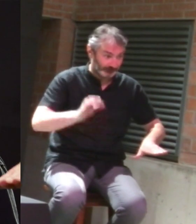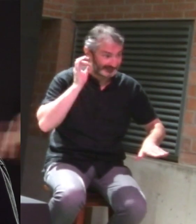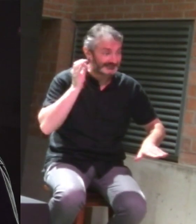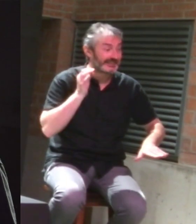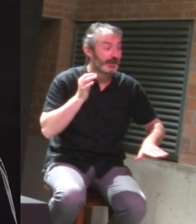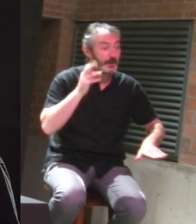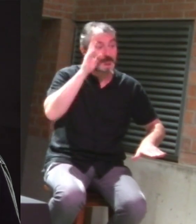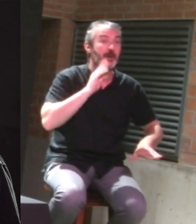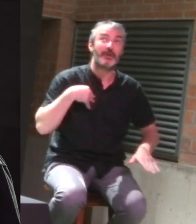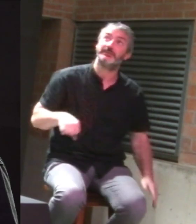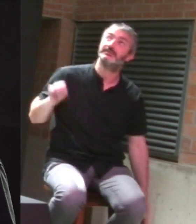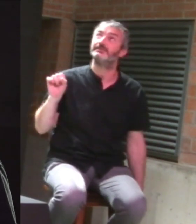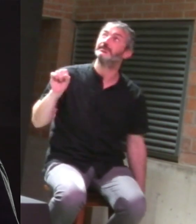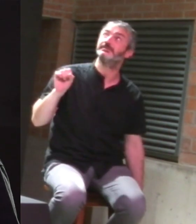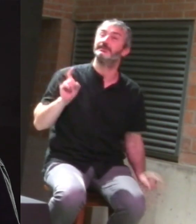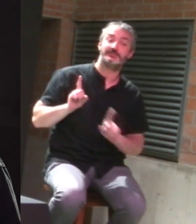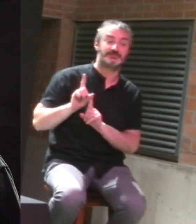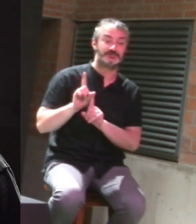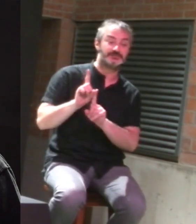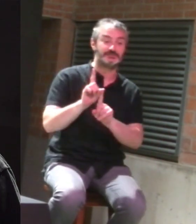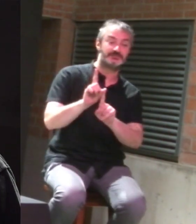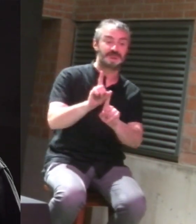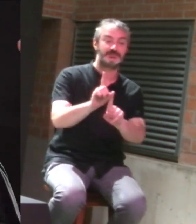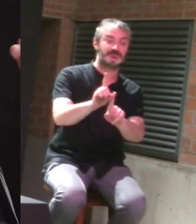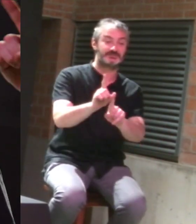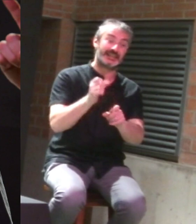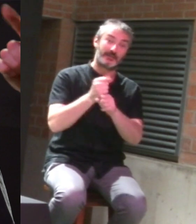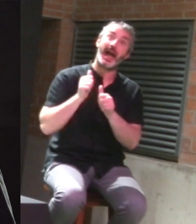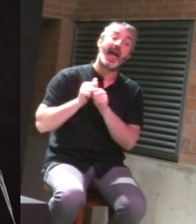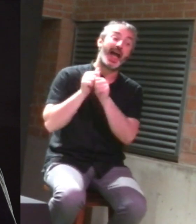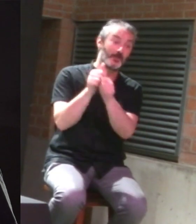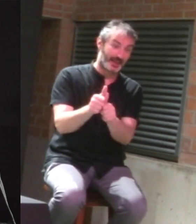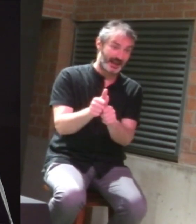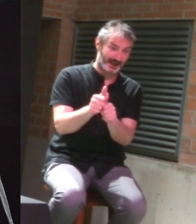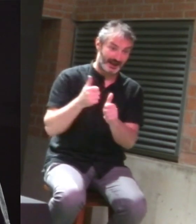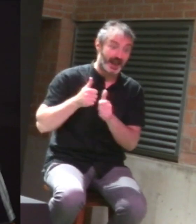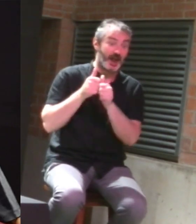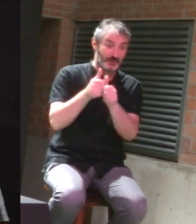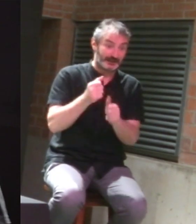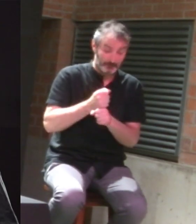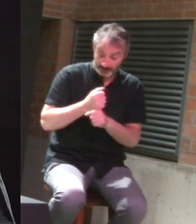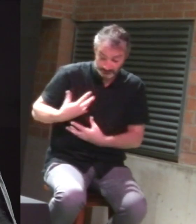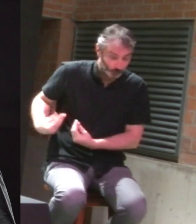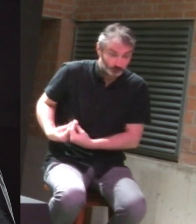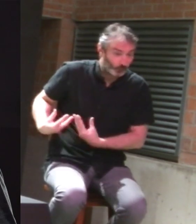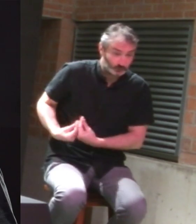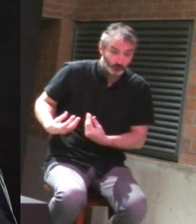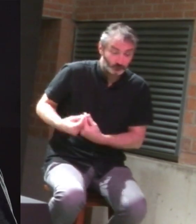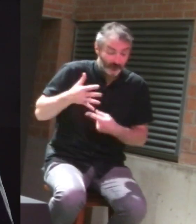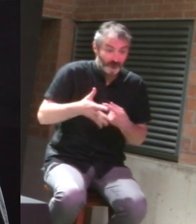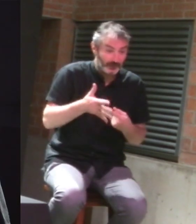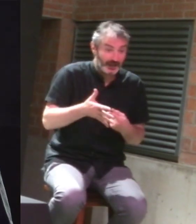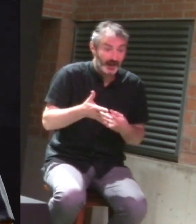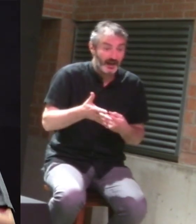acompañaban a sus padres o a sus madres adultos al trabajo. Iban con ellos y con ellas a las